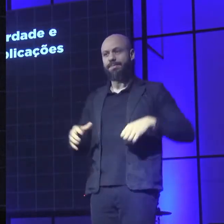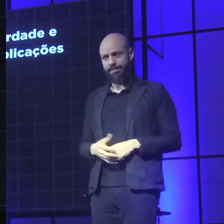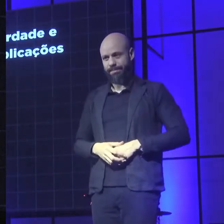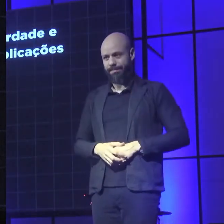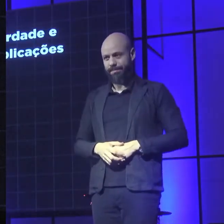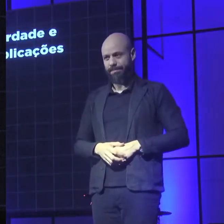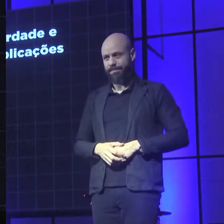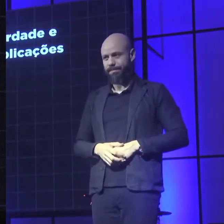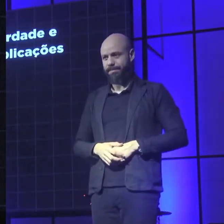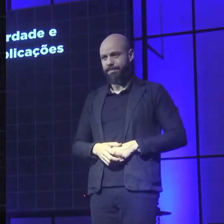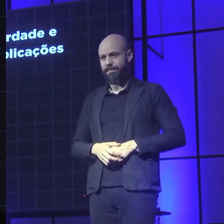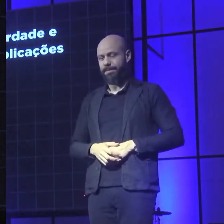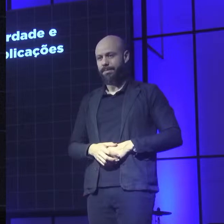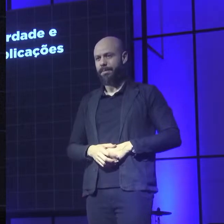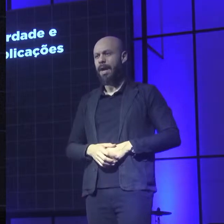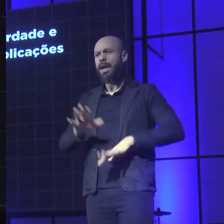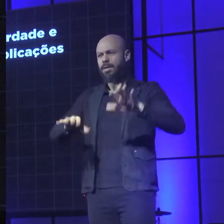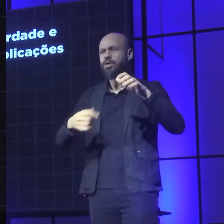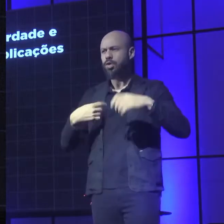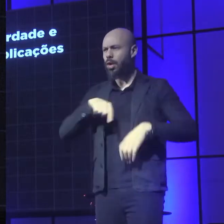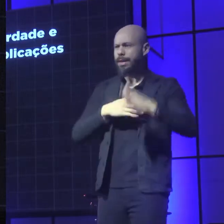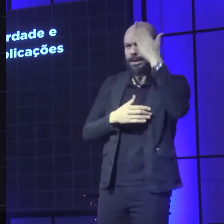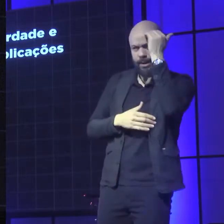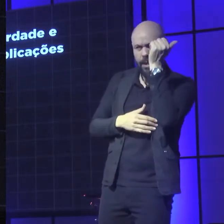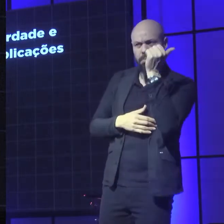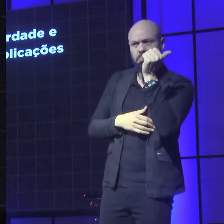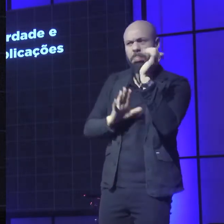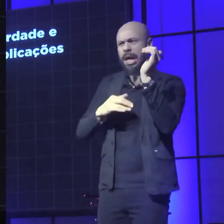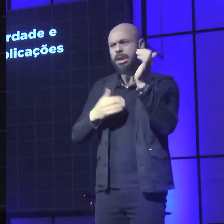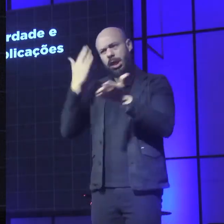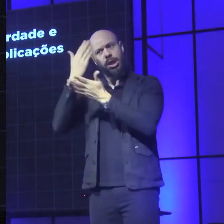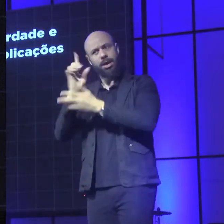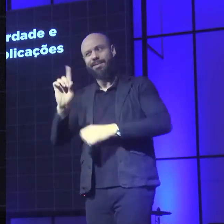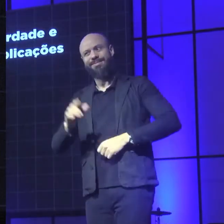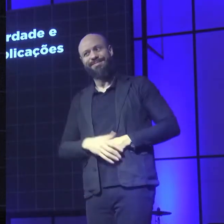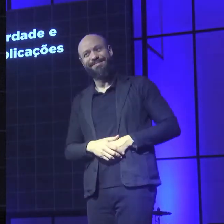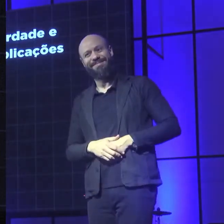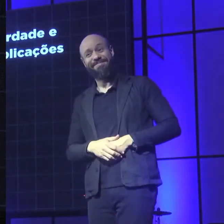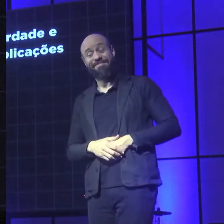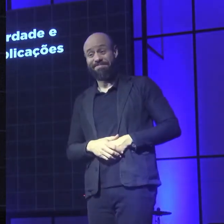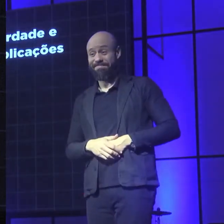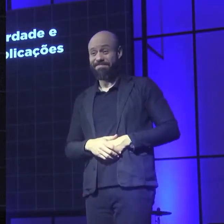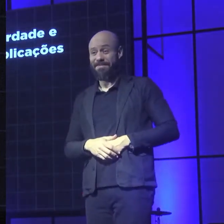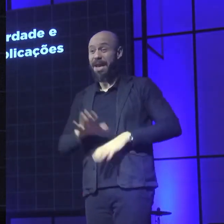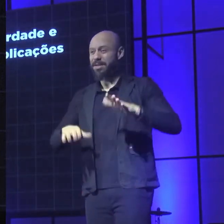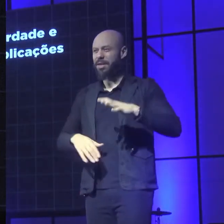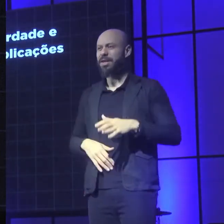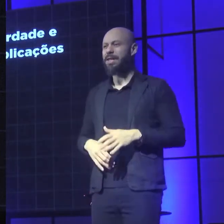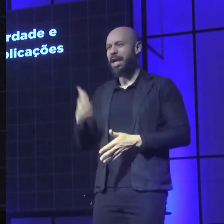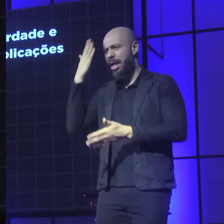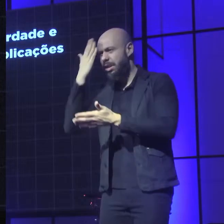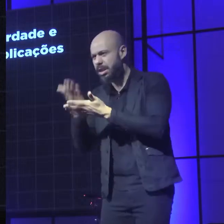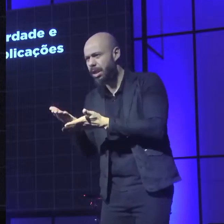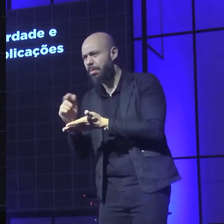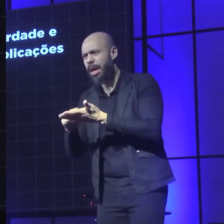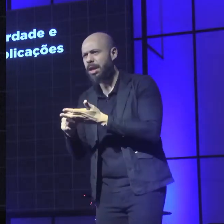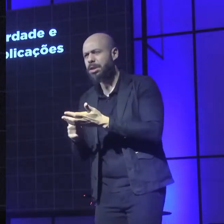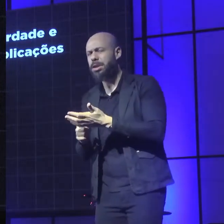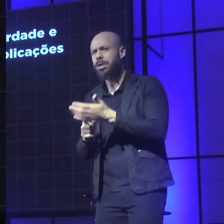e acreditar na verdade, existe uma diferença que tem implicações